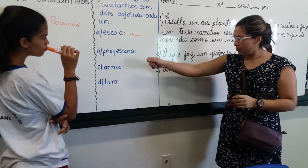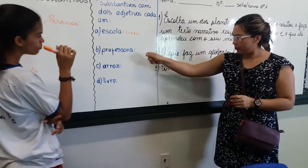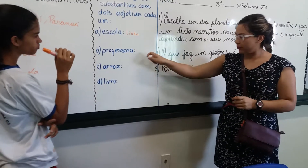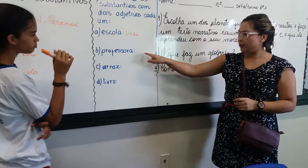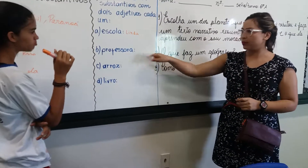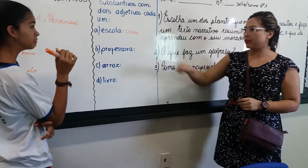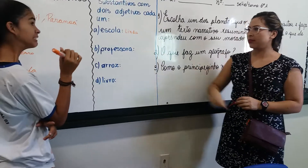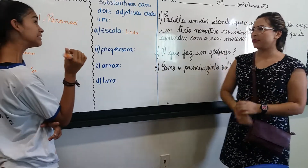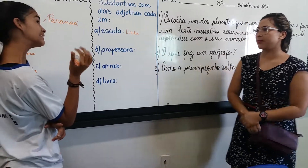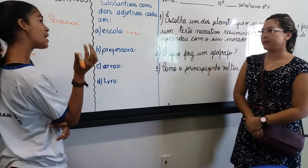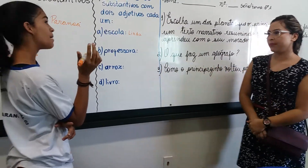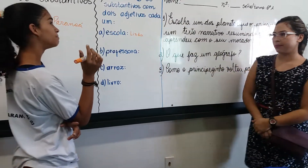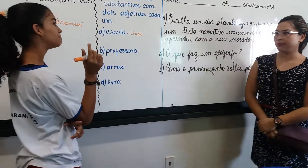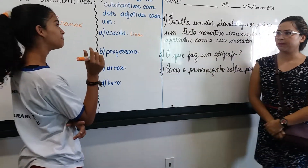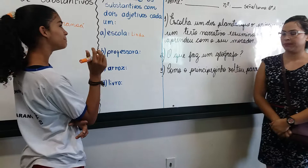qualidade.